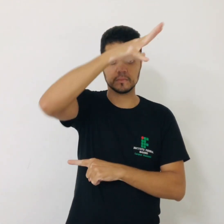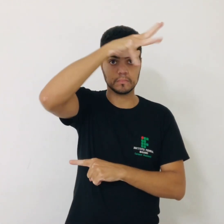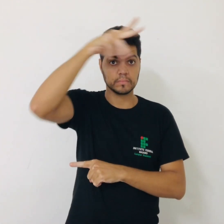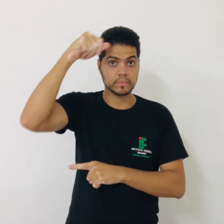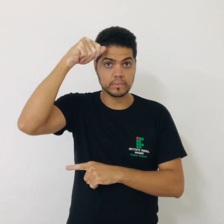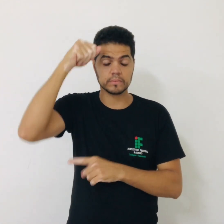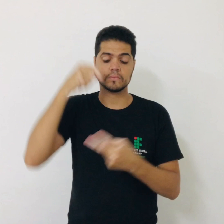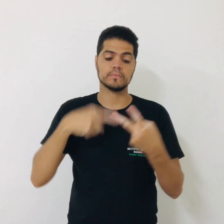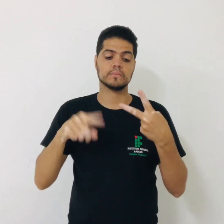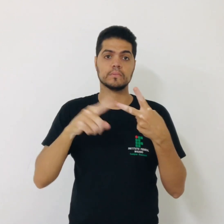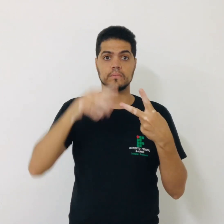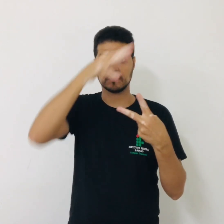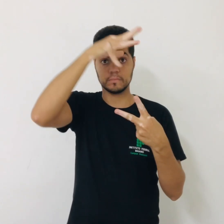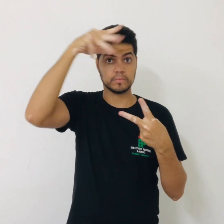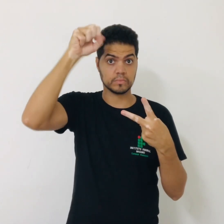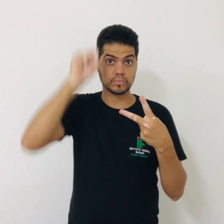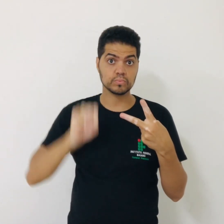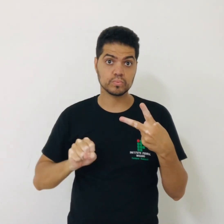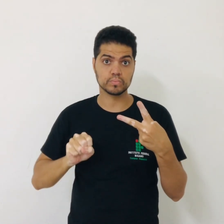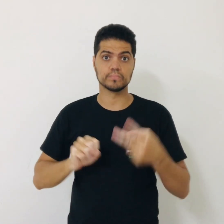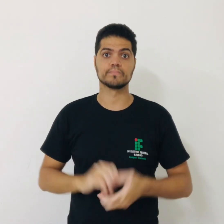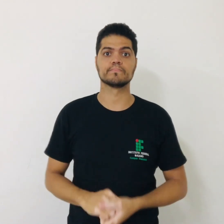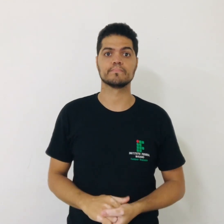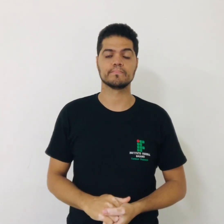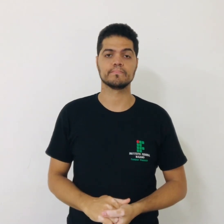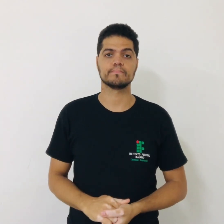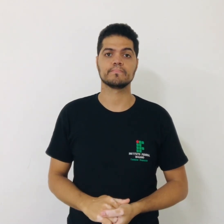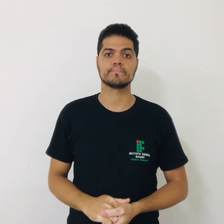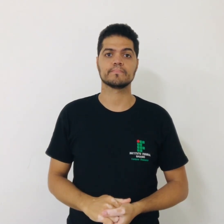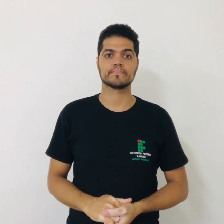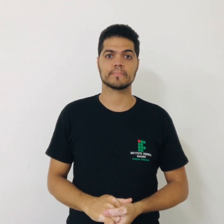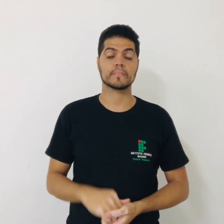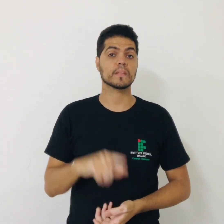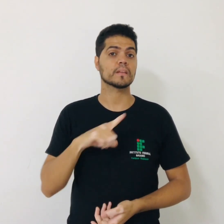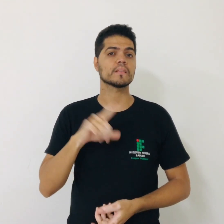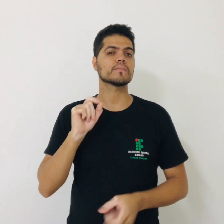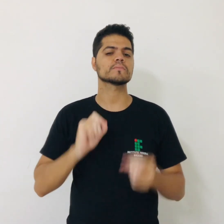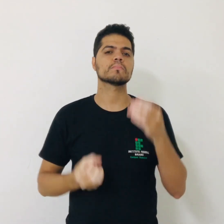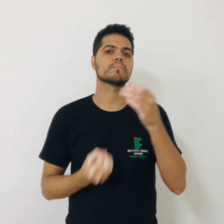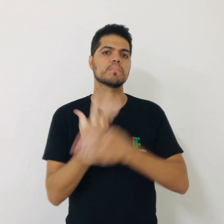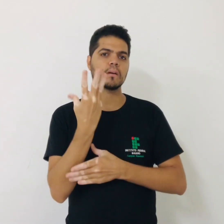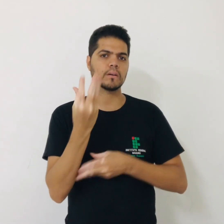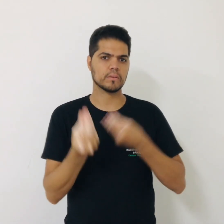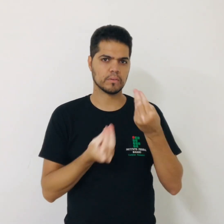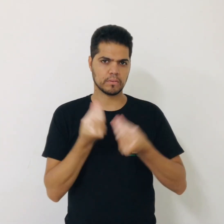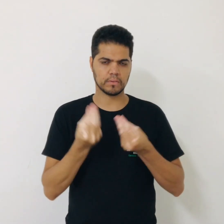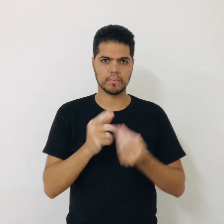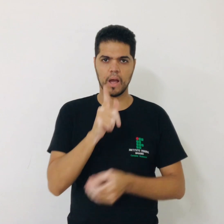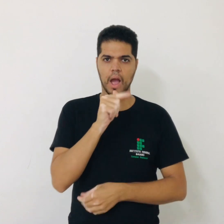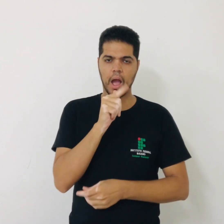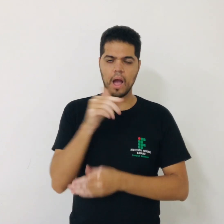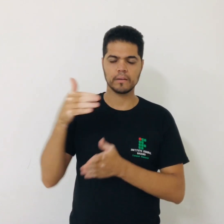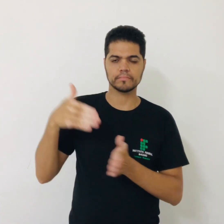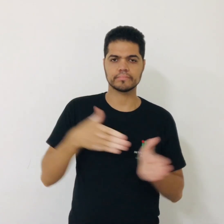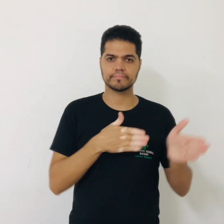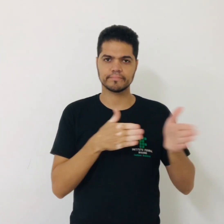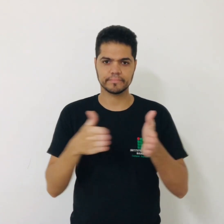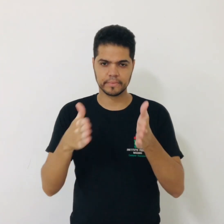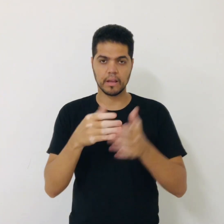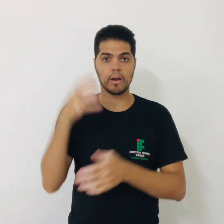Ela é formada pelos rios Cuiabá, Taquari e Miranda, dando origem ao Rio Paraguai. Ela faz parte